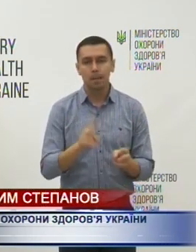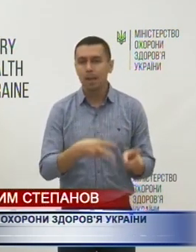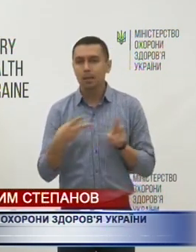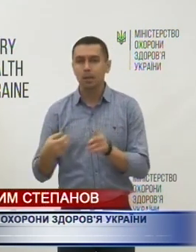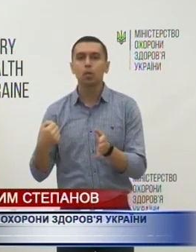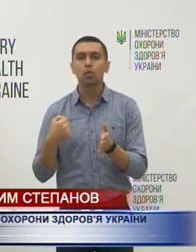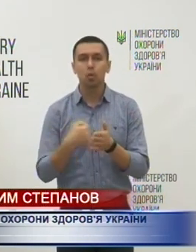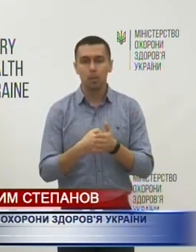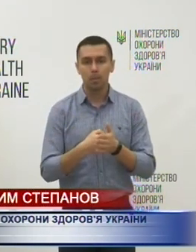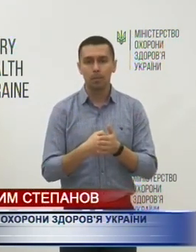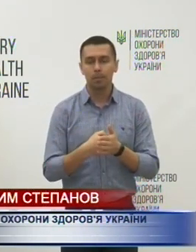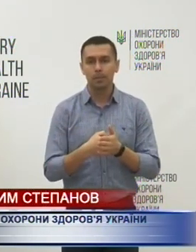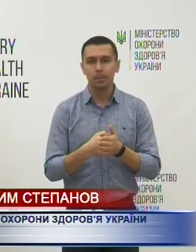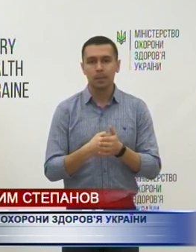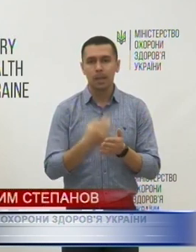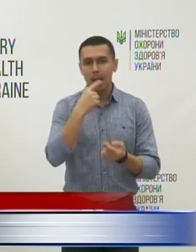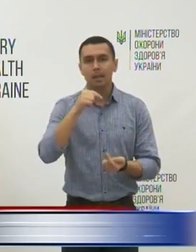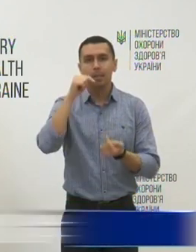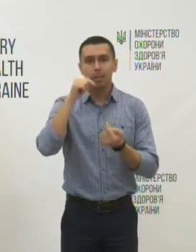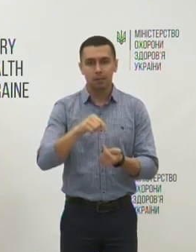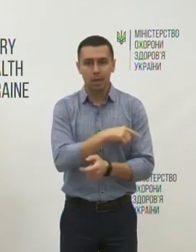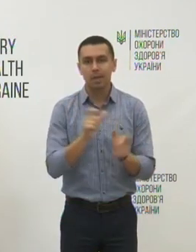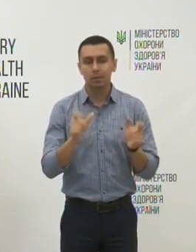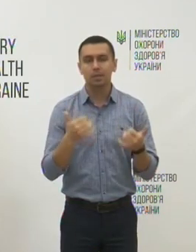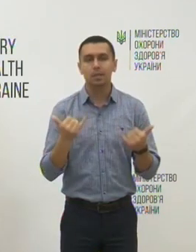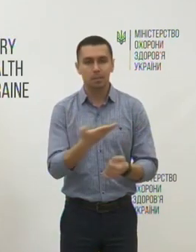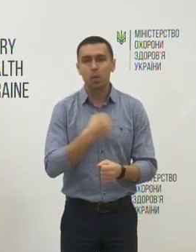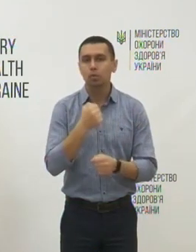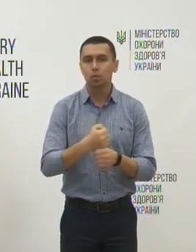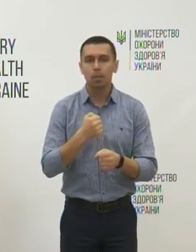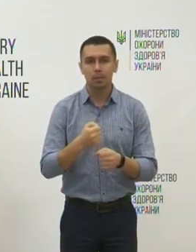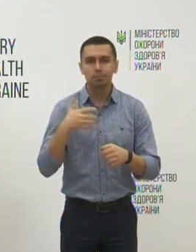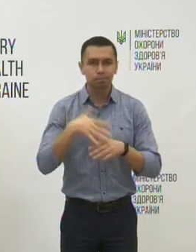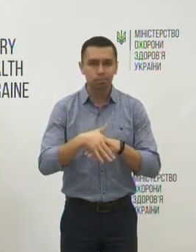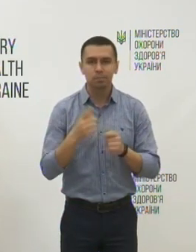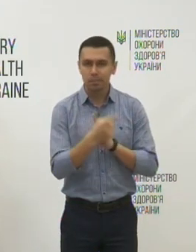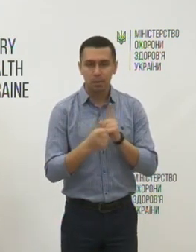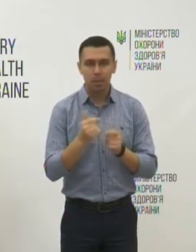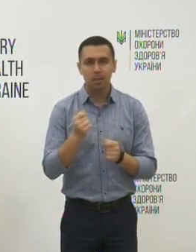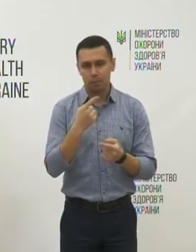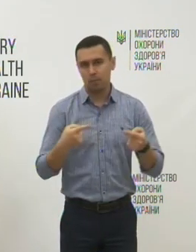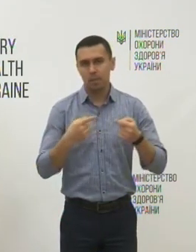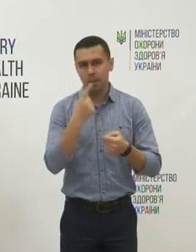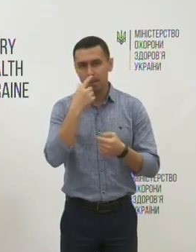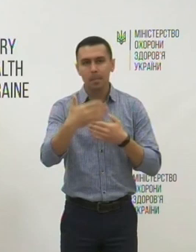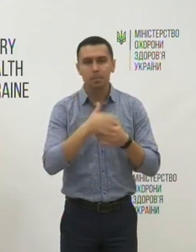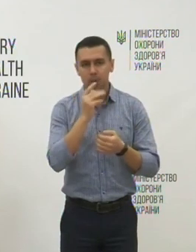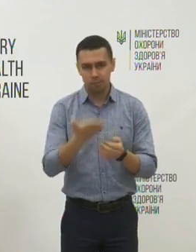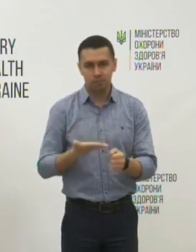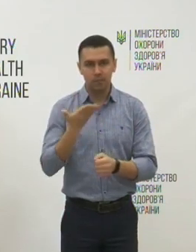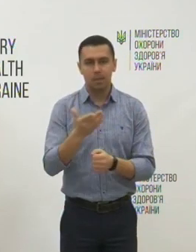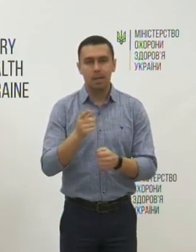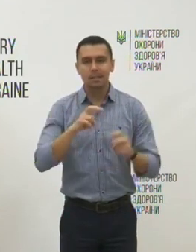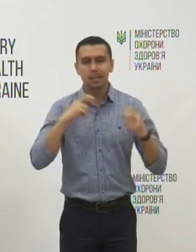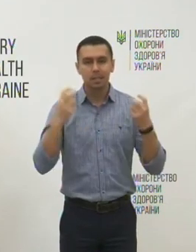до адаптивного карантину. Зараз ми розробили прорахунки і відповідно найближчим часом винесемо на засідання